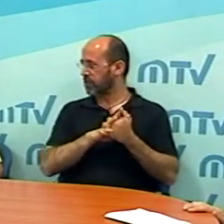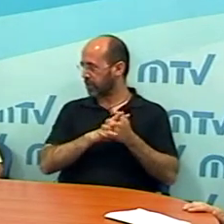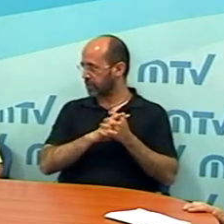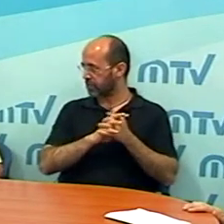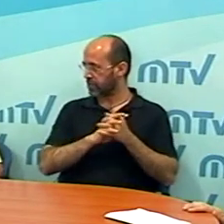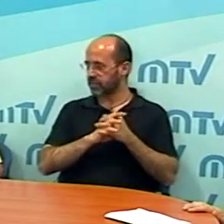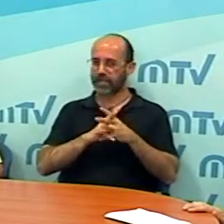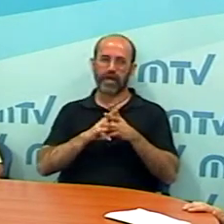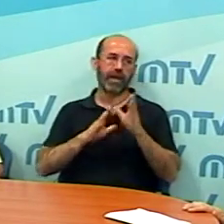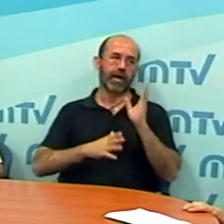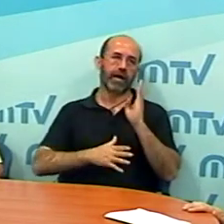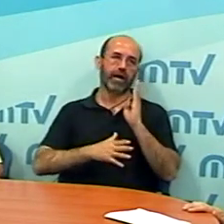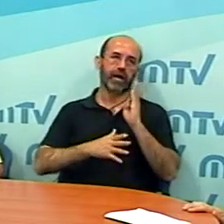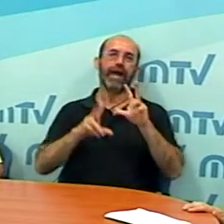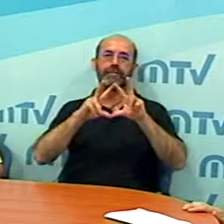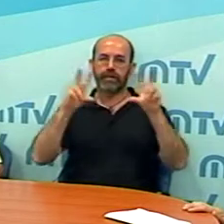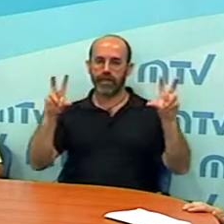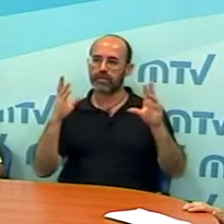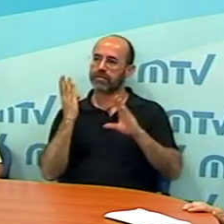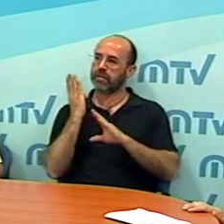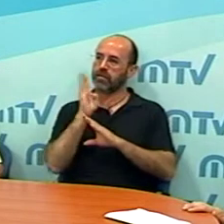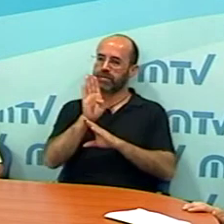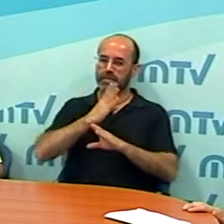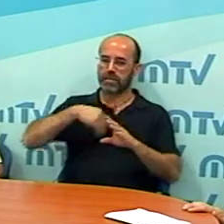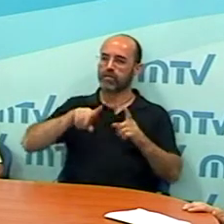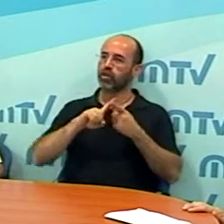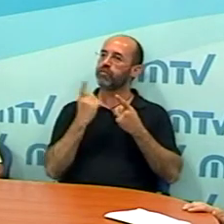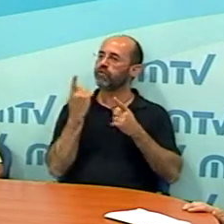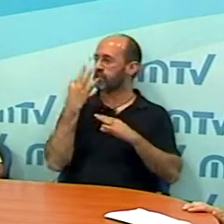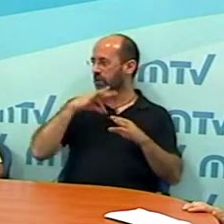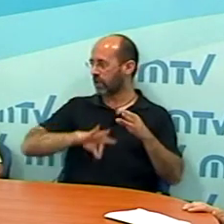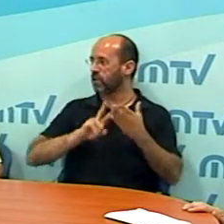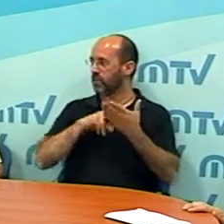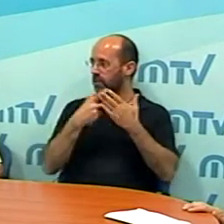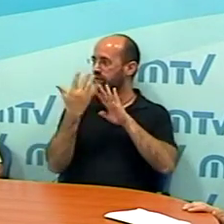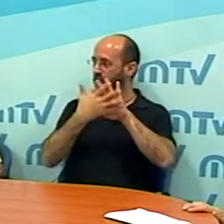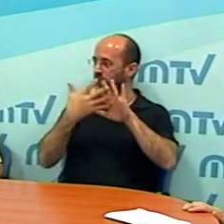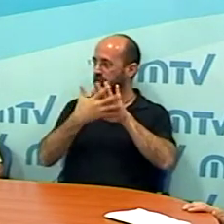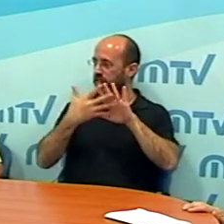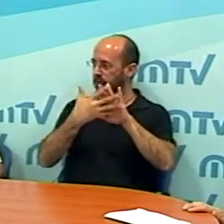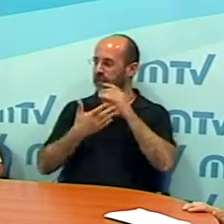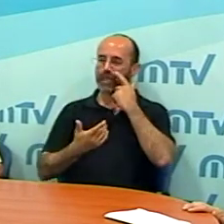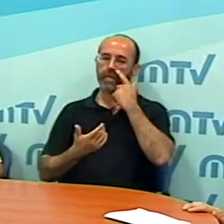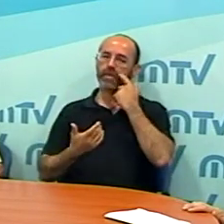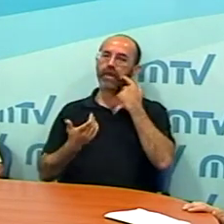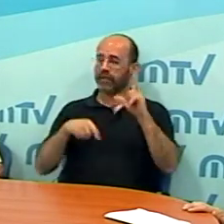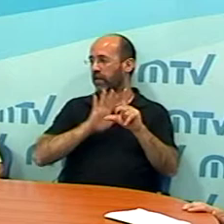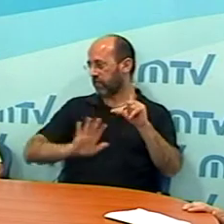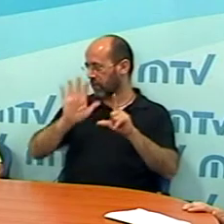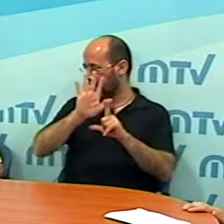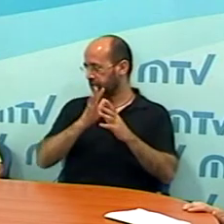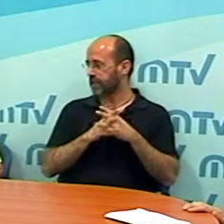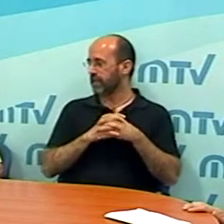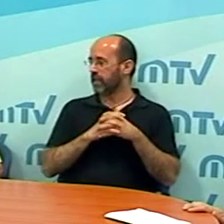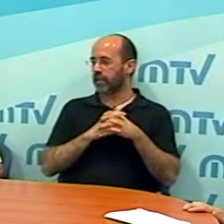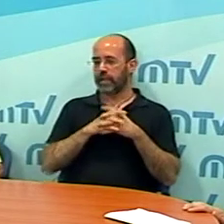Intérpretes de Lengua de Signos, que sería la entidad que nos representa a todos los profesionales intérpretes de lengua de signos a nivel